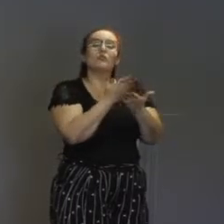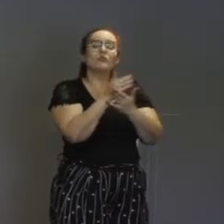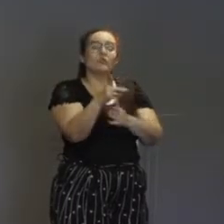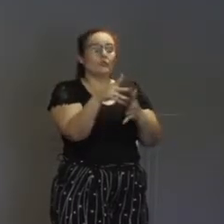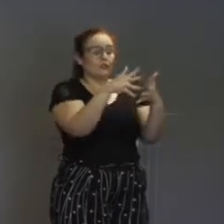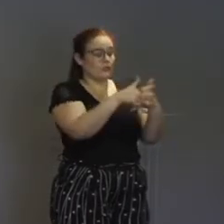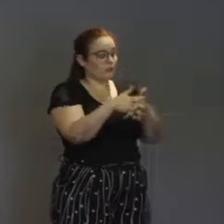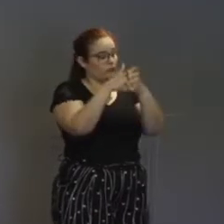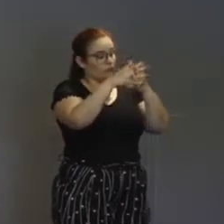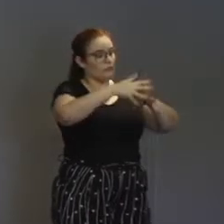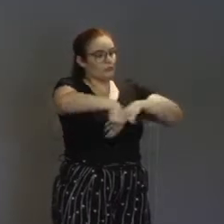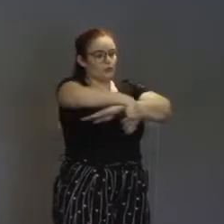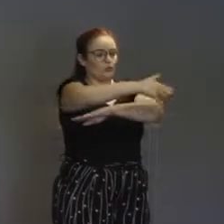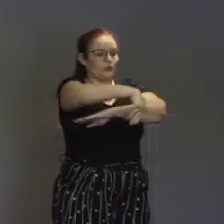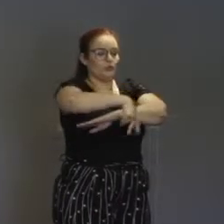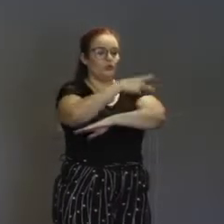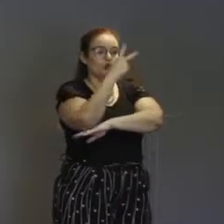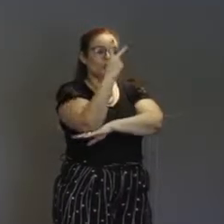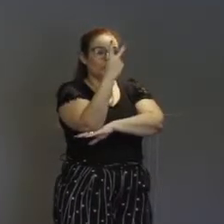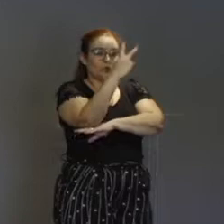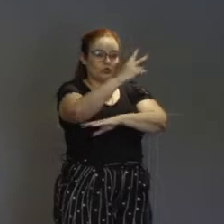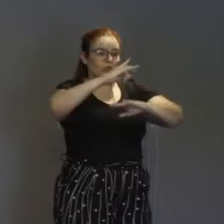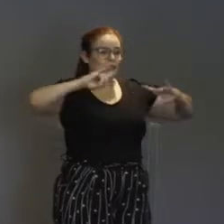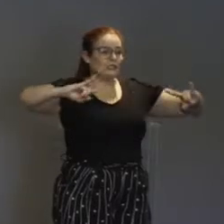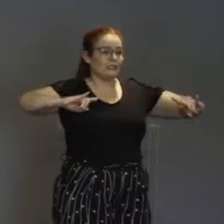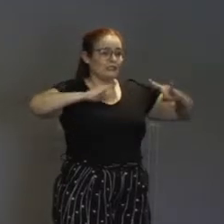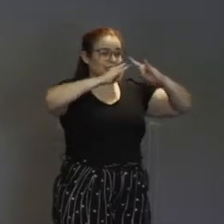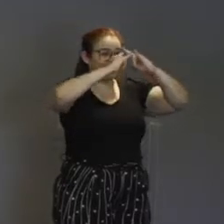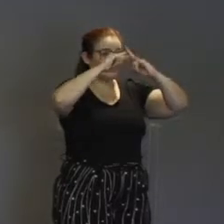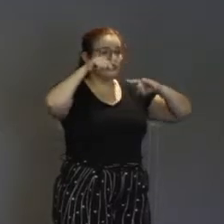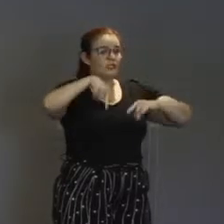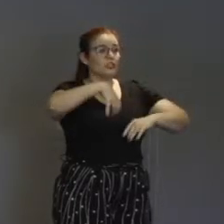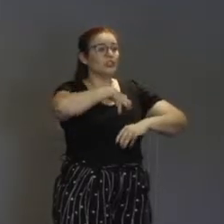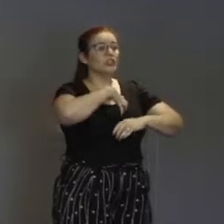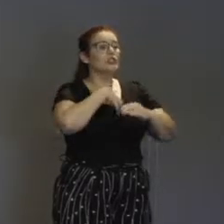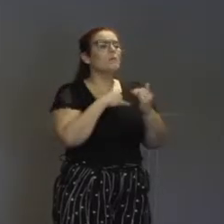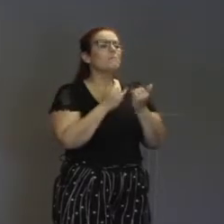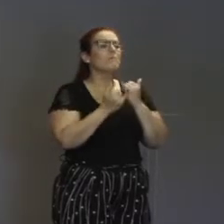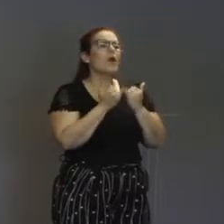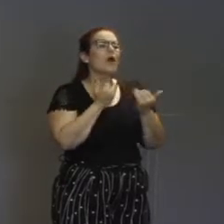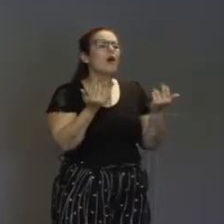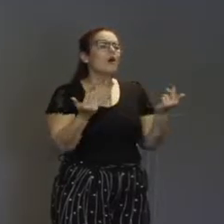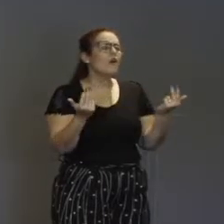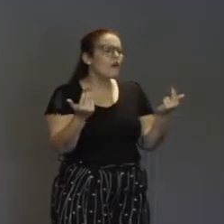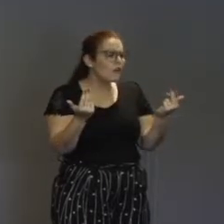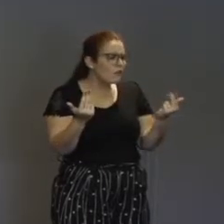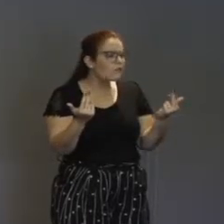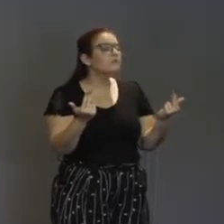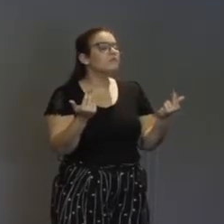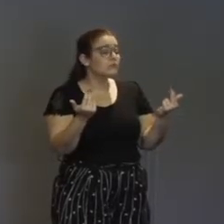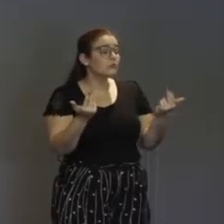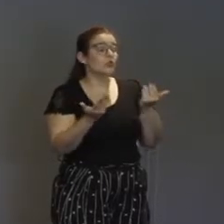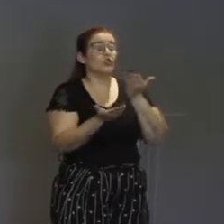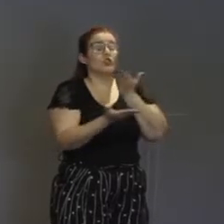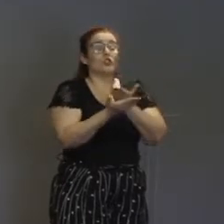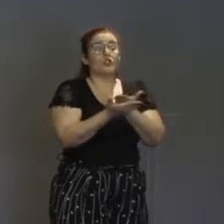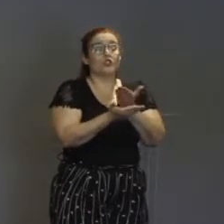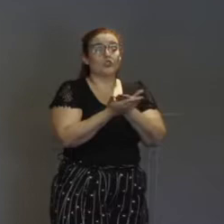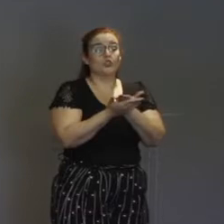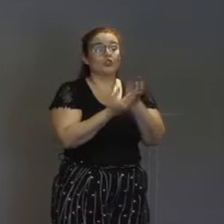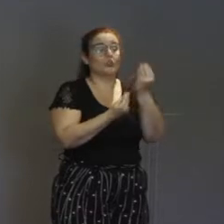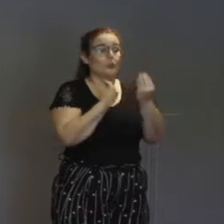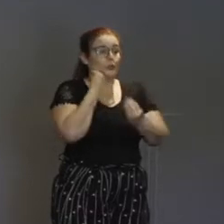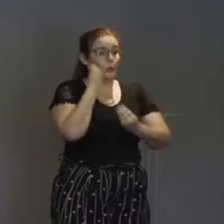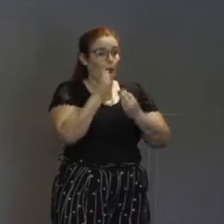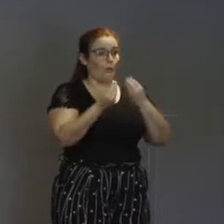2 ruas de São Francisco com características muito próximas e estudou como a velocidade